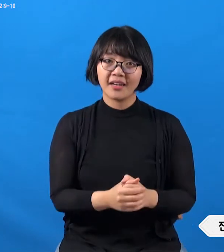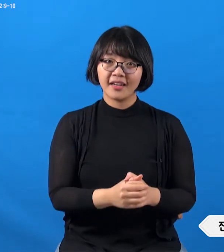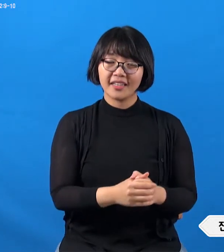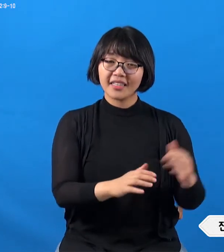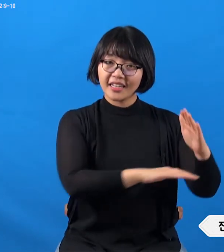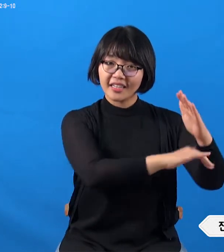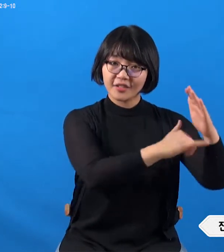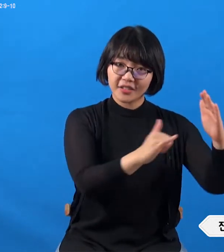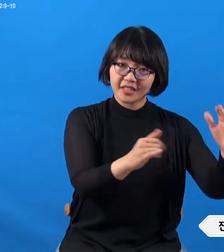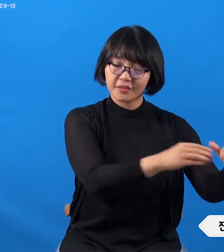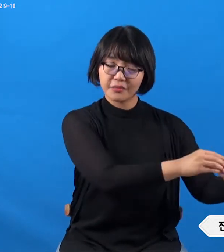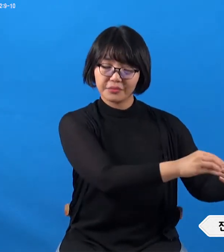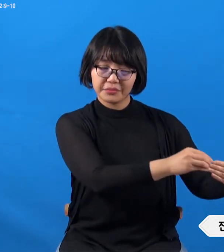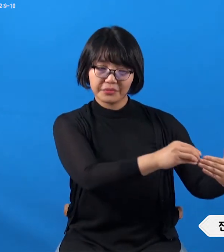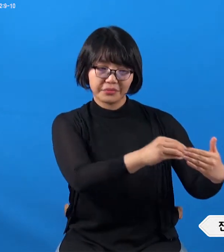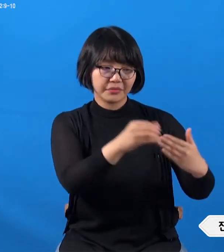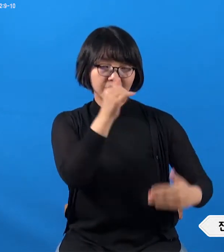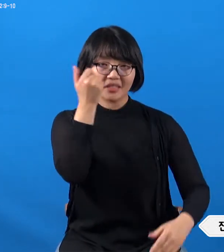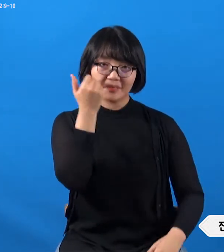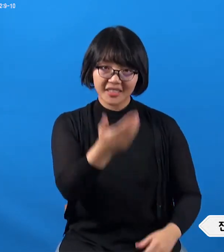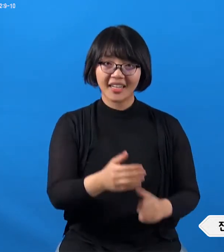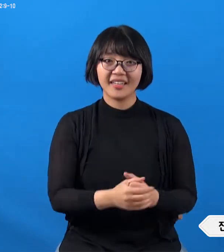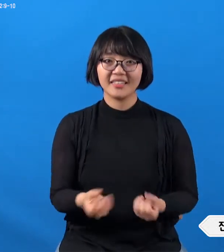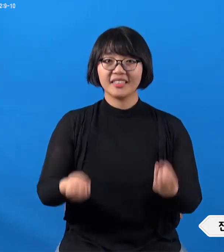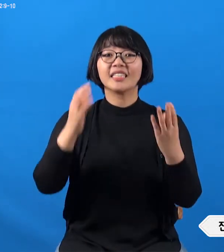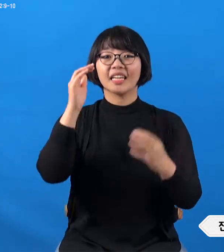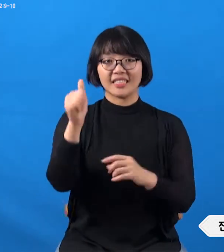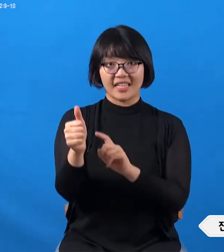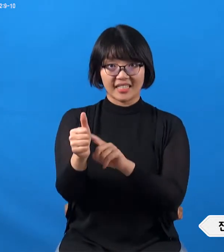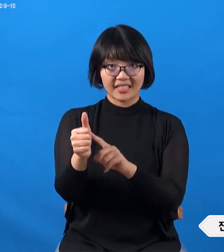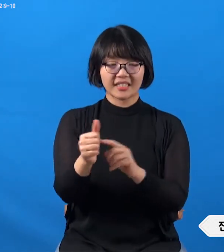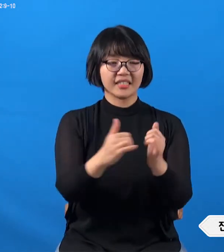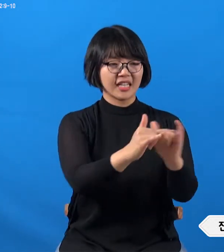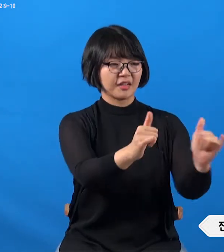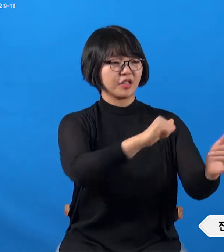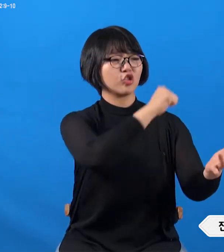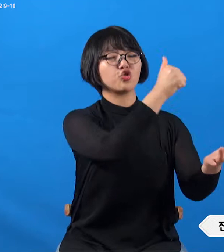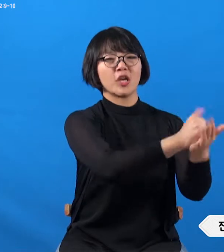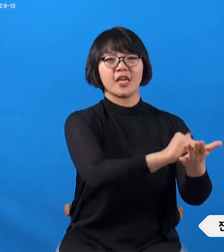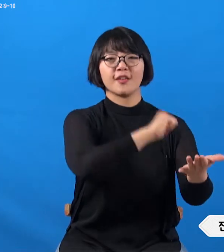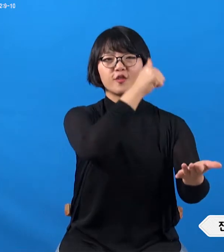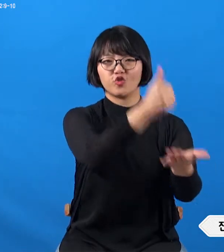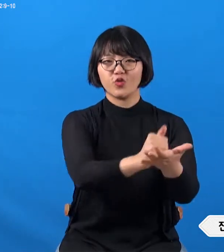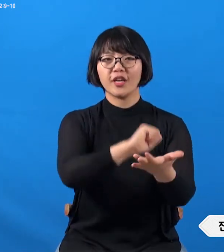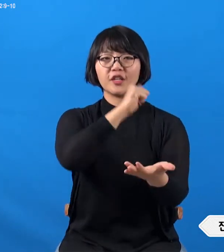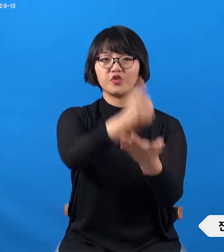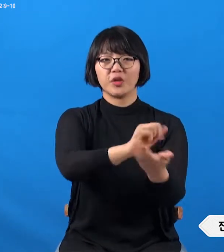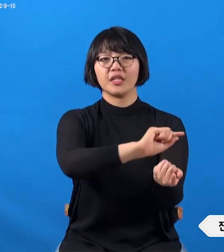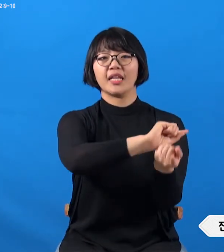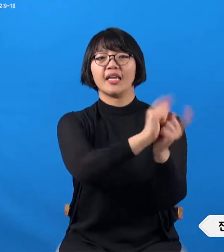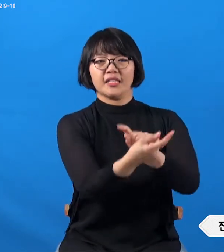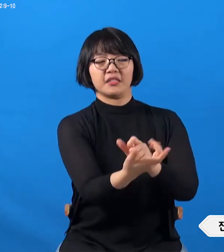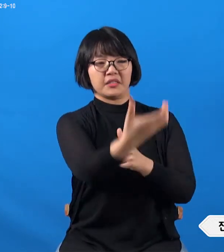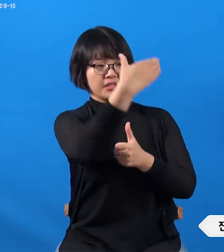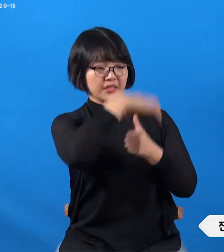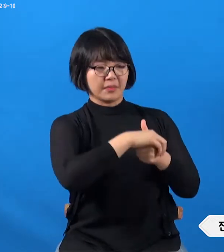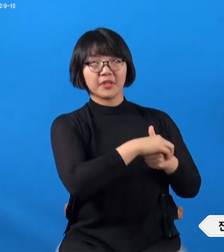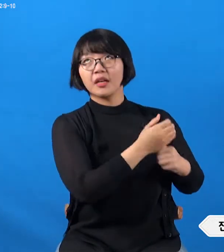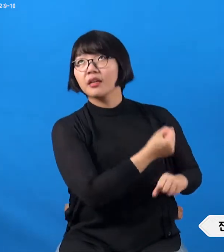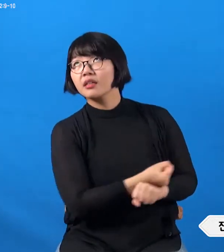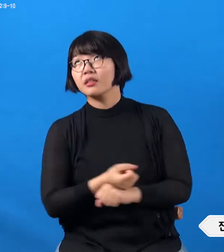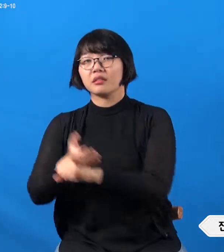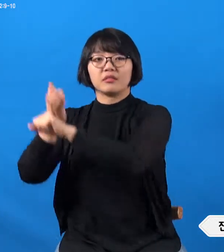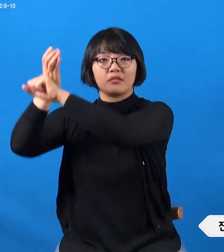갈 수 있는 다리. 제사장들은 사람들이 자기의 모든 죄악들을 가지고 하나님 앞에 가지고 나왔습니다.